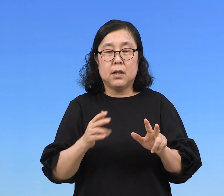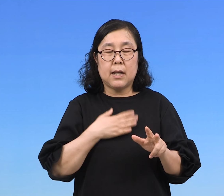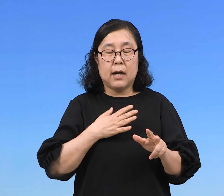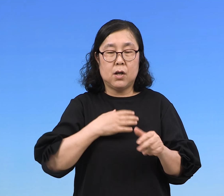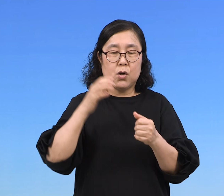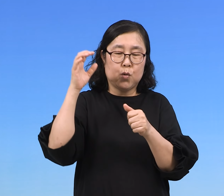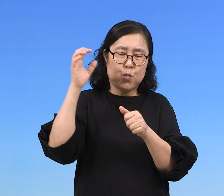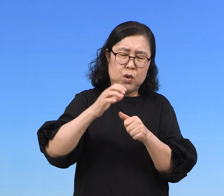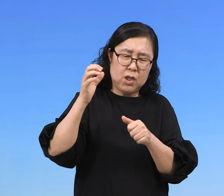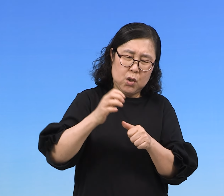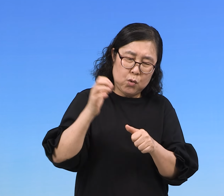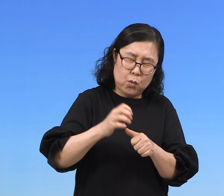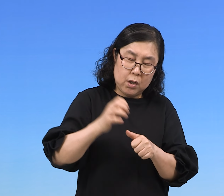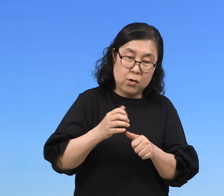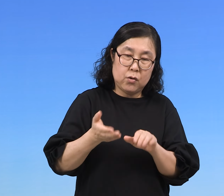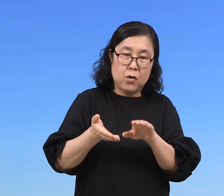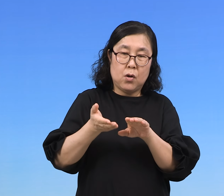계시는구나.